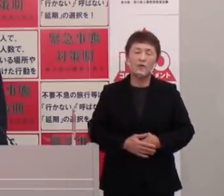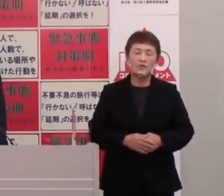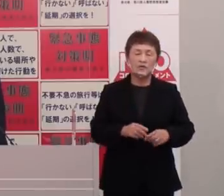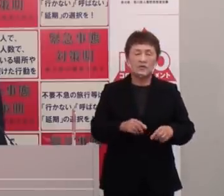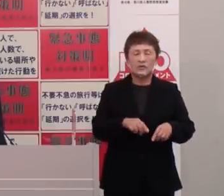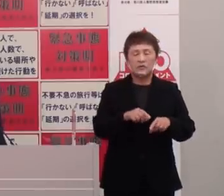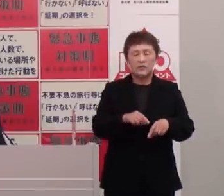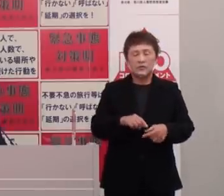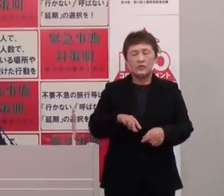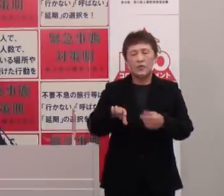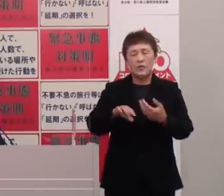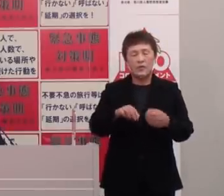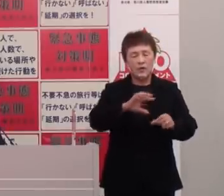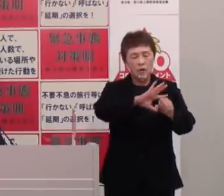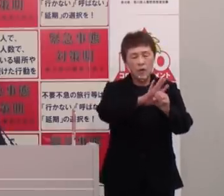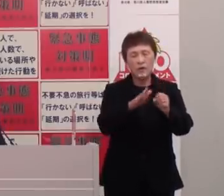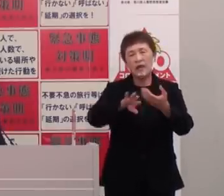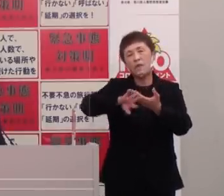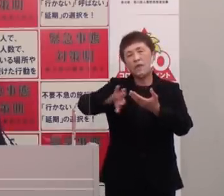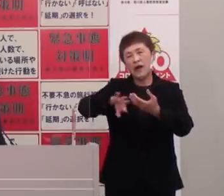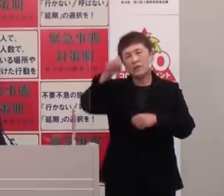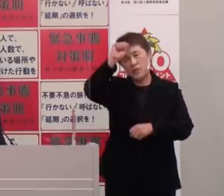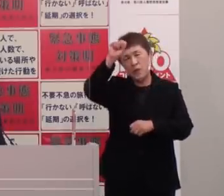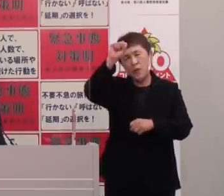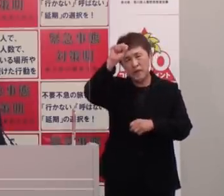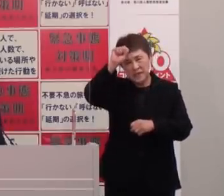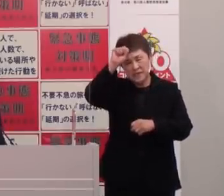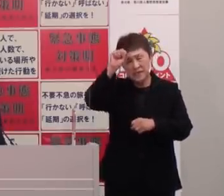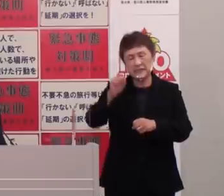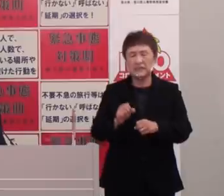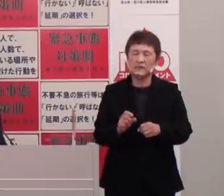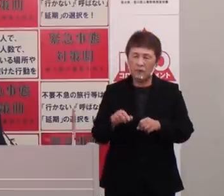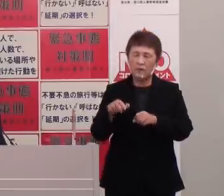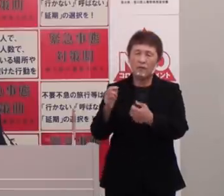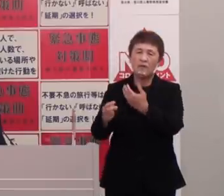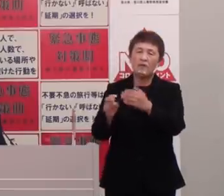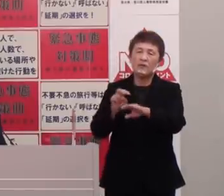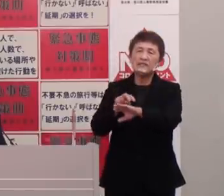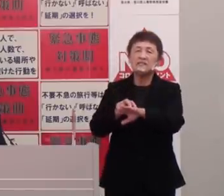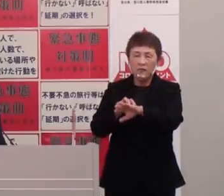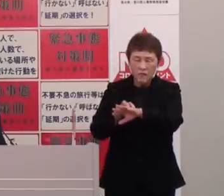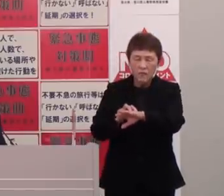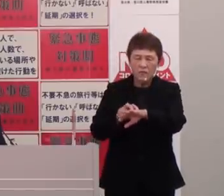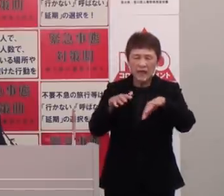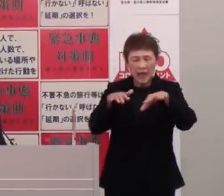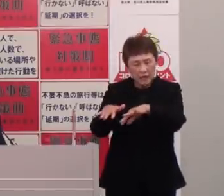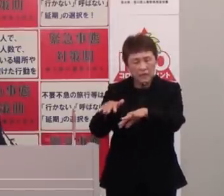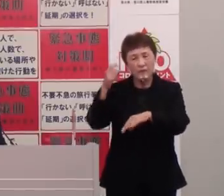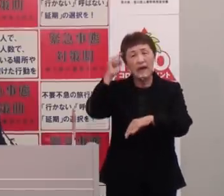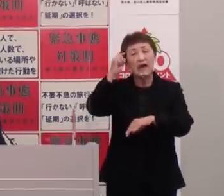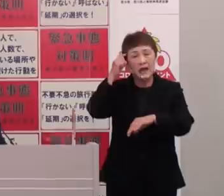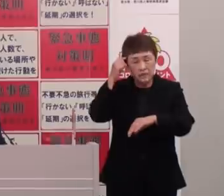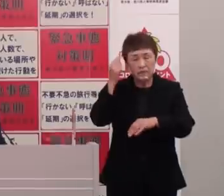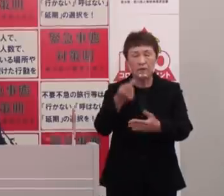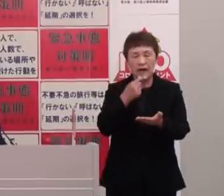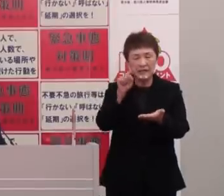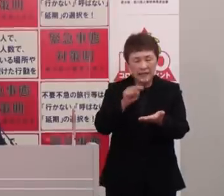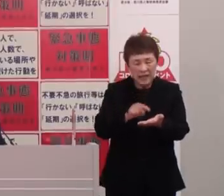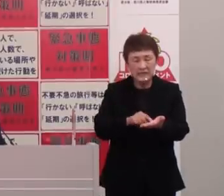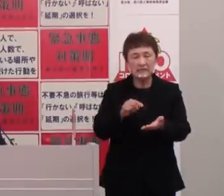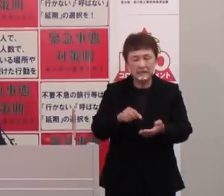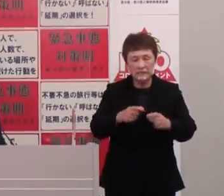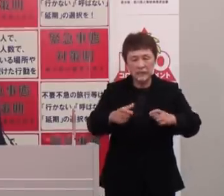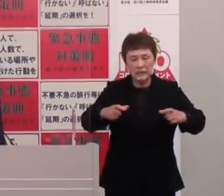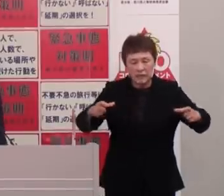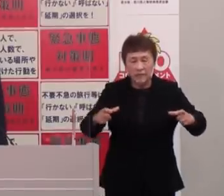救急医療への影響を考えますと、この簡単にですね、